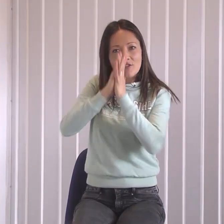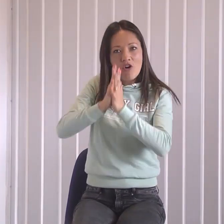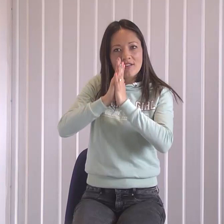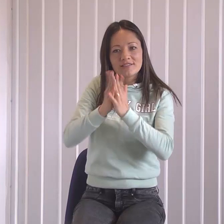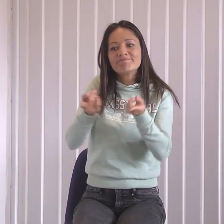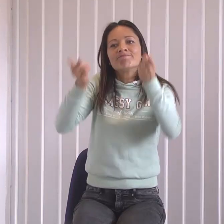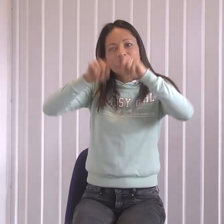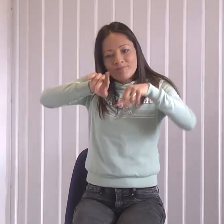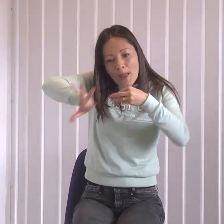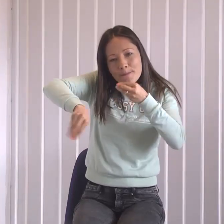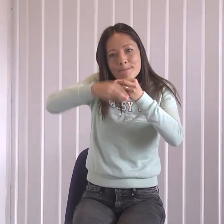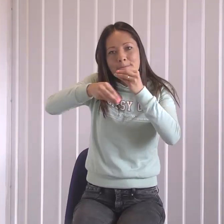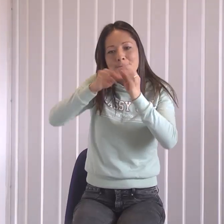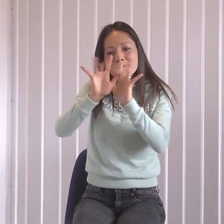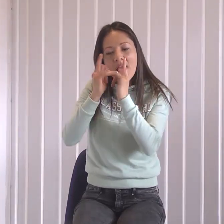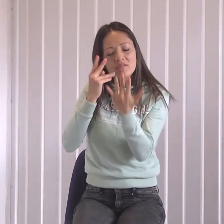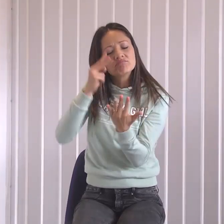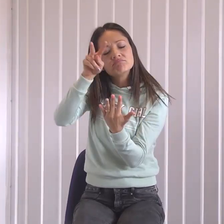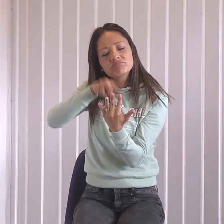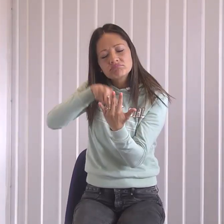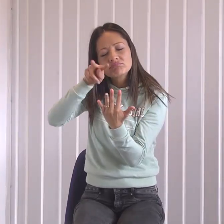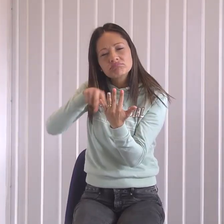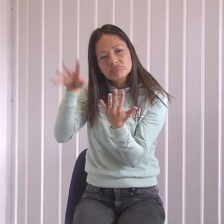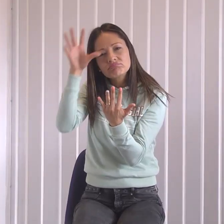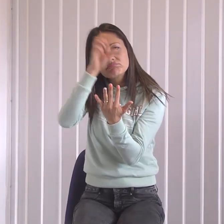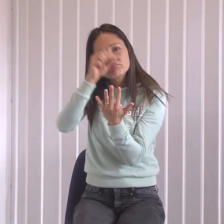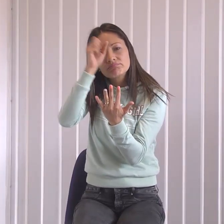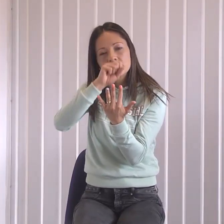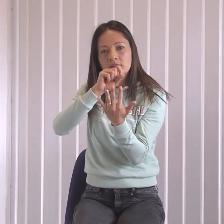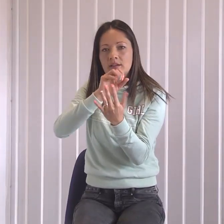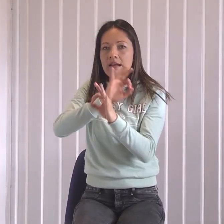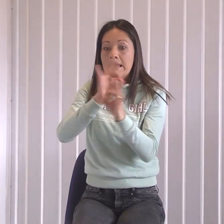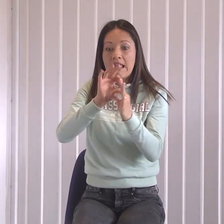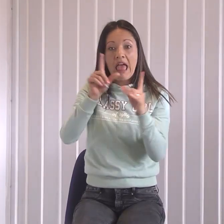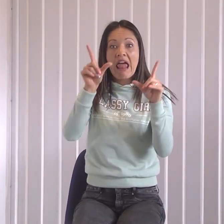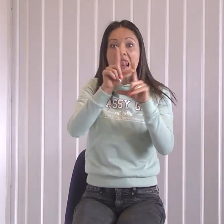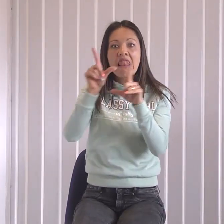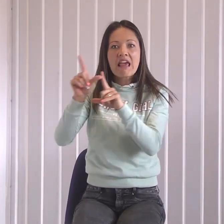oración, sino también a través de la palabra. Que nosotros no permitamos